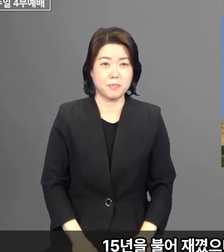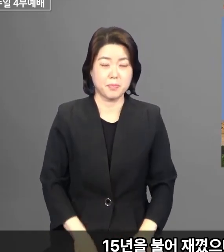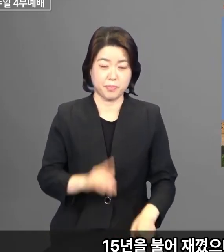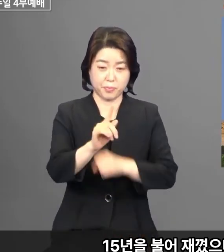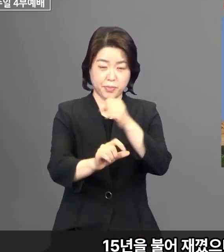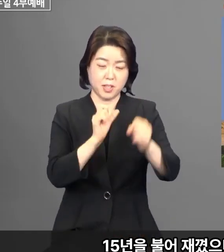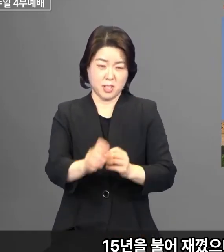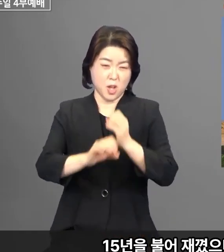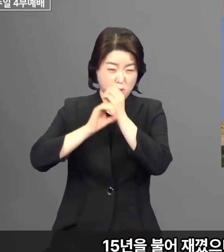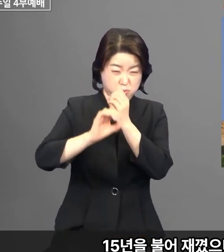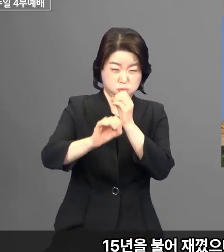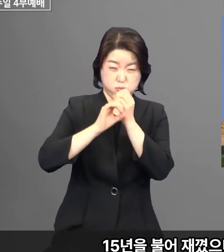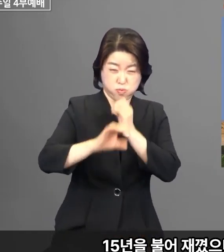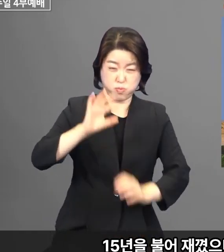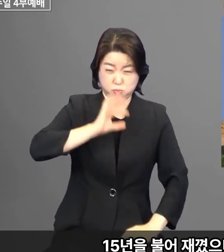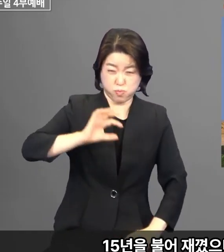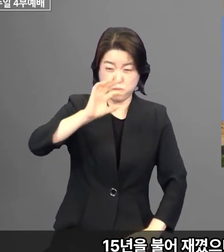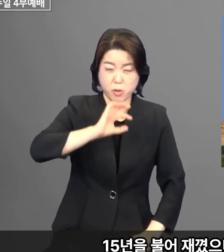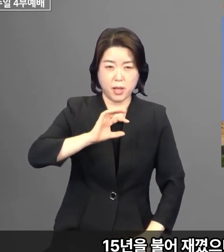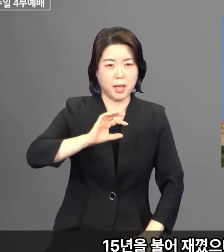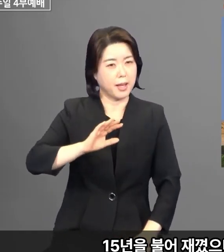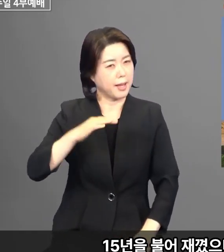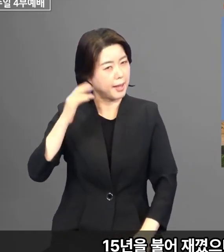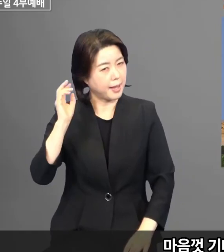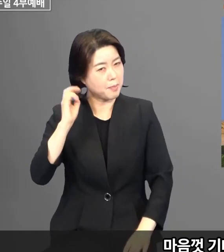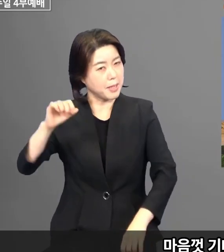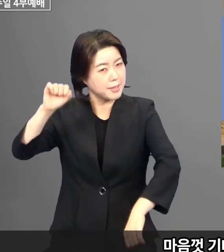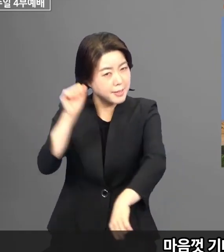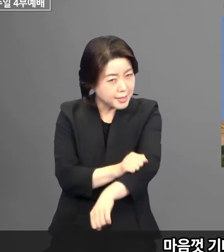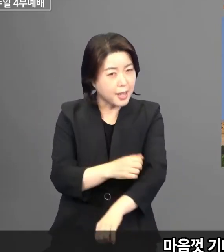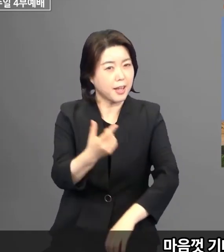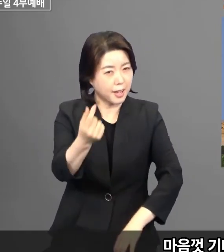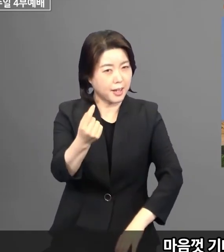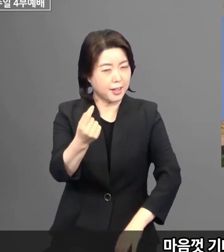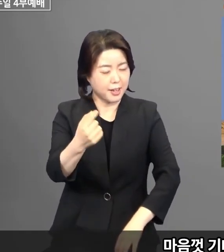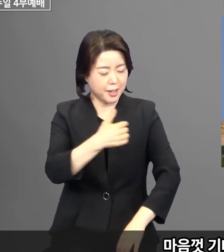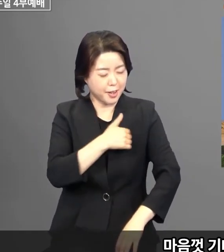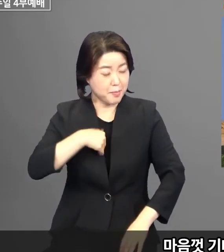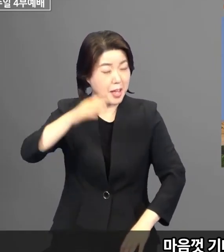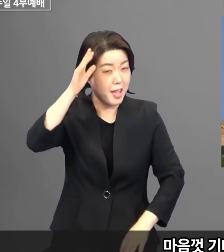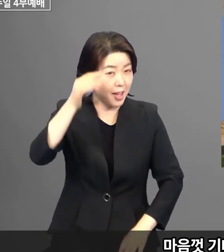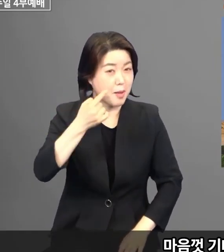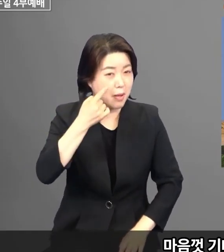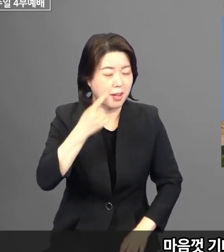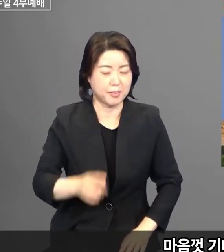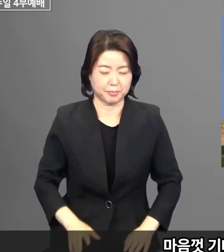15년을 부러제꼈으니 얼마나 잘 불까요? 마음껏 기대하십시오.